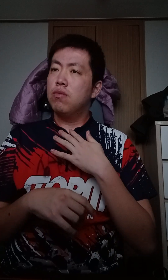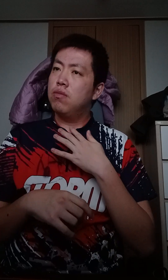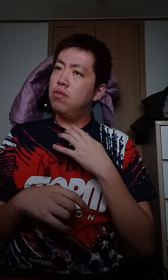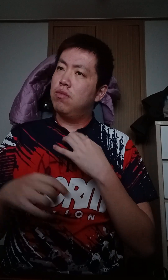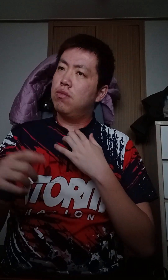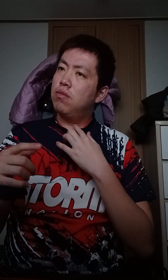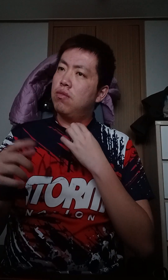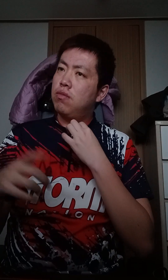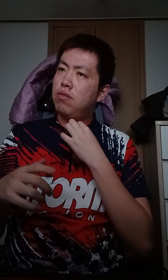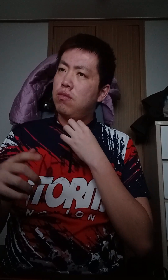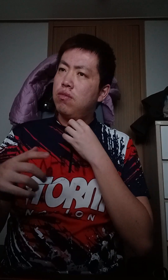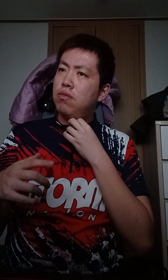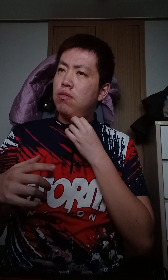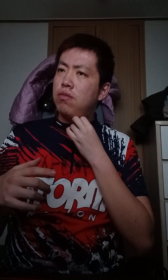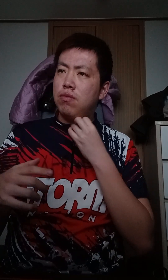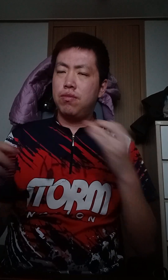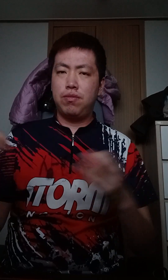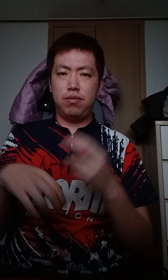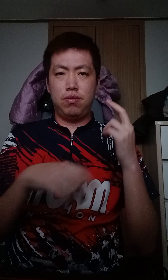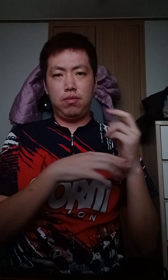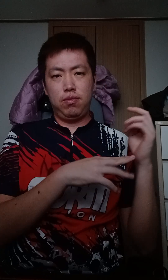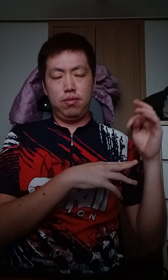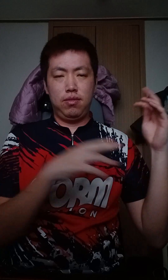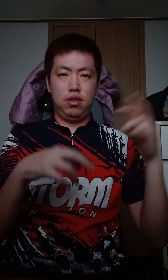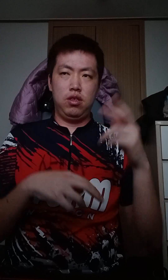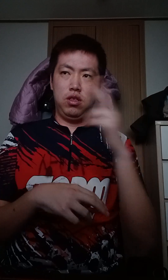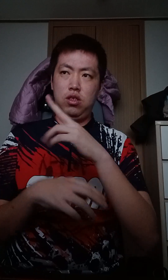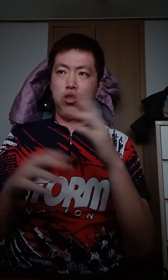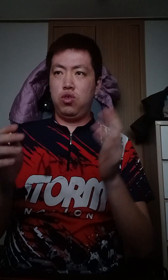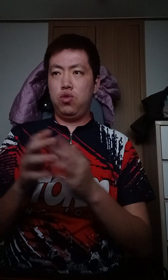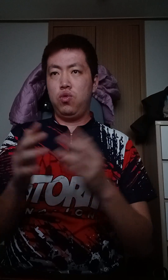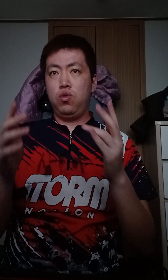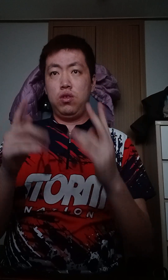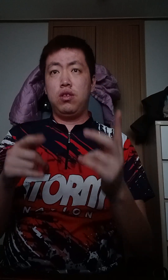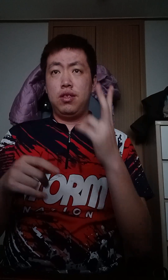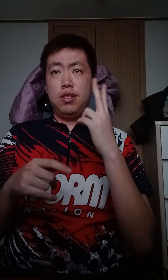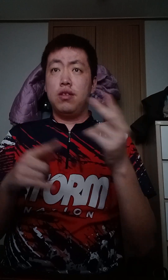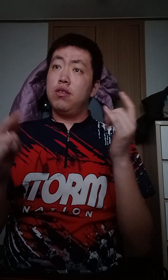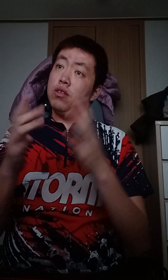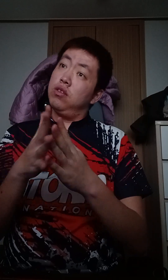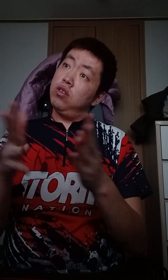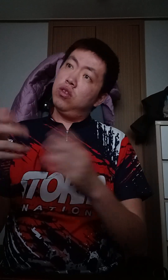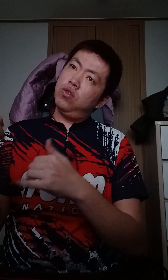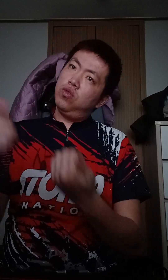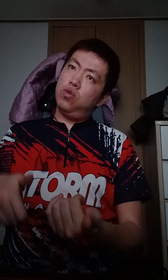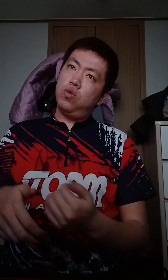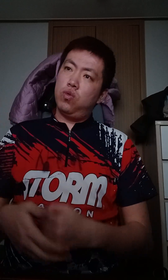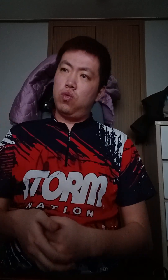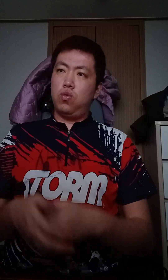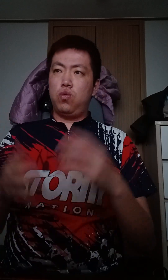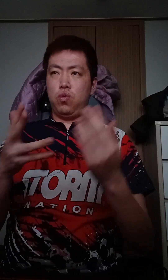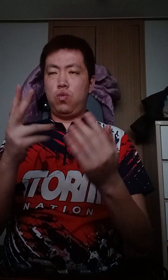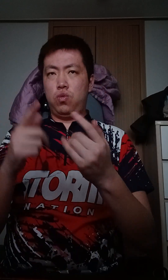떨어졌습니다. 미니버스에 탔던 15명 가운데 운전자 이 씨 등 8명이 숨지고 7명이 크게